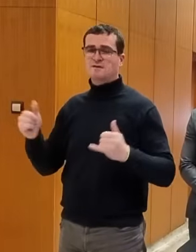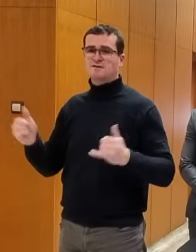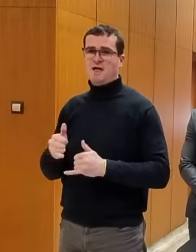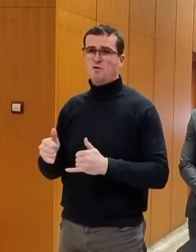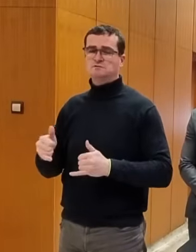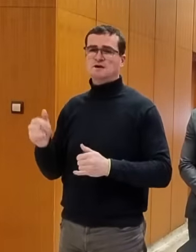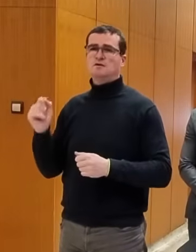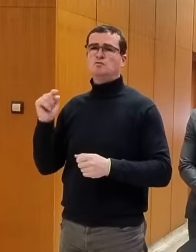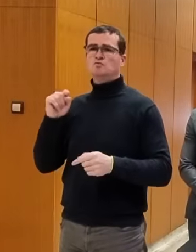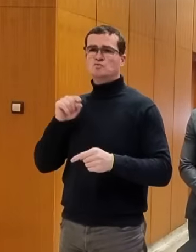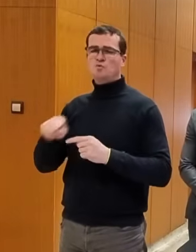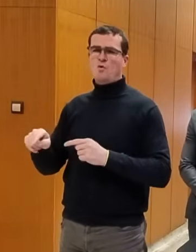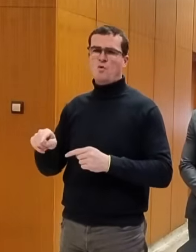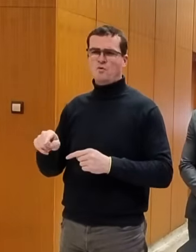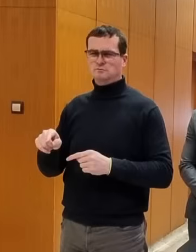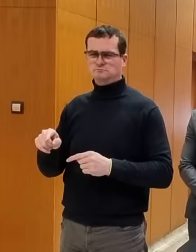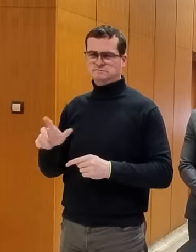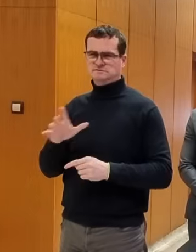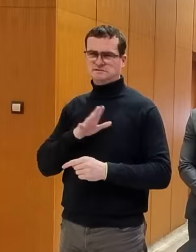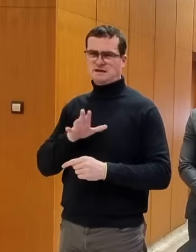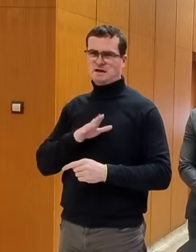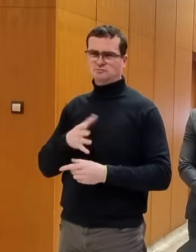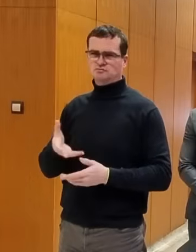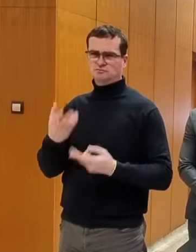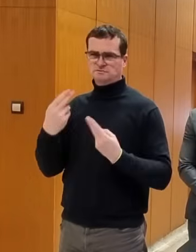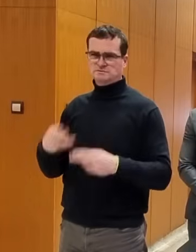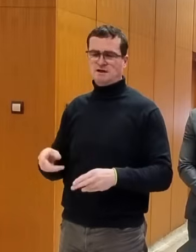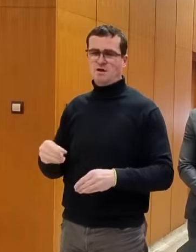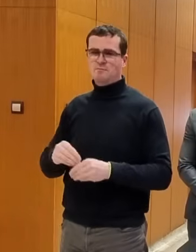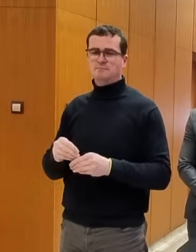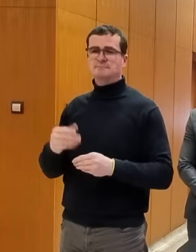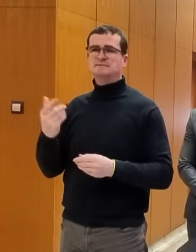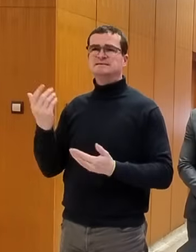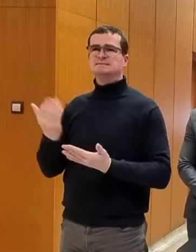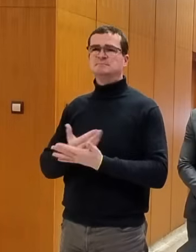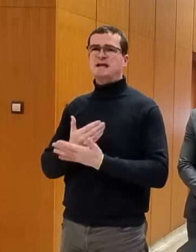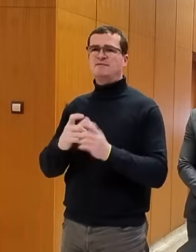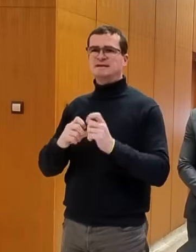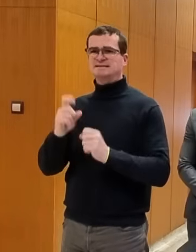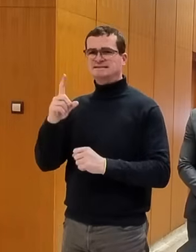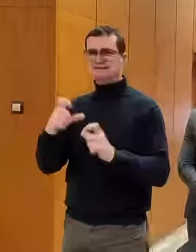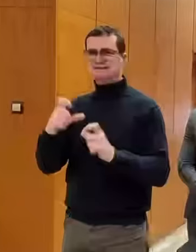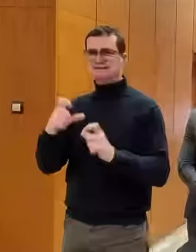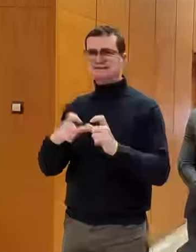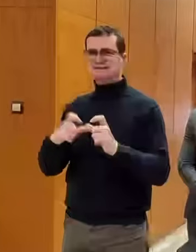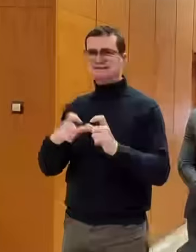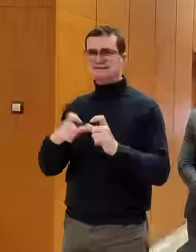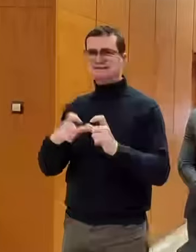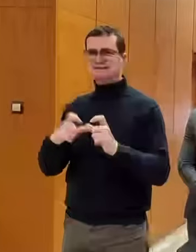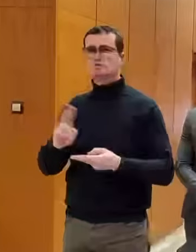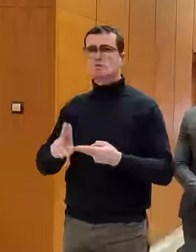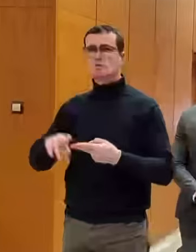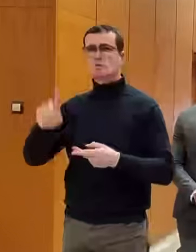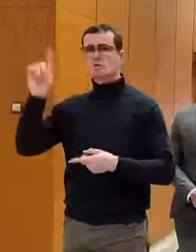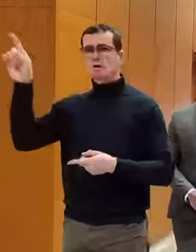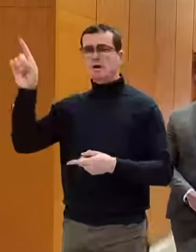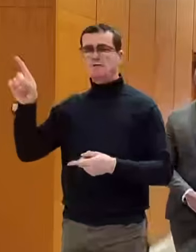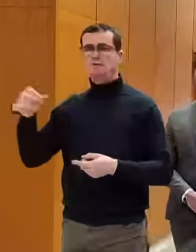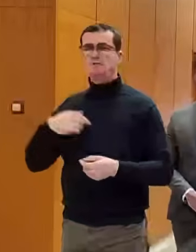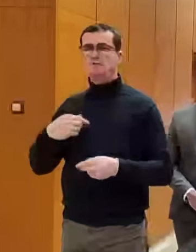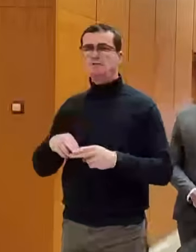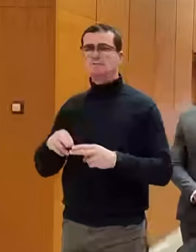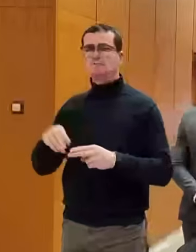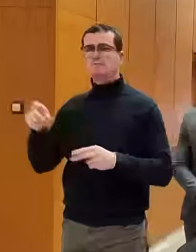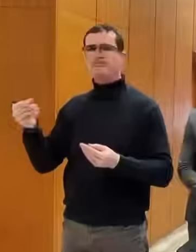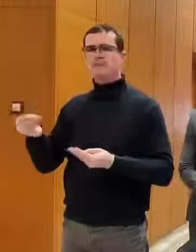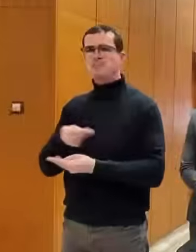naozaj doviedla do absurdných výšin. Keď mali sme tú správu, sa na úrade špeciálnej prokuratúry a